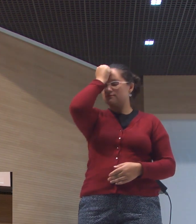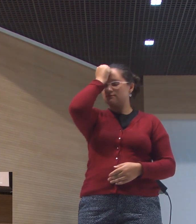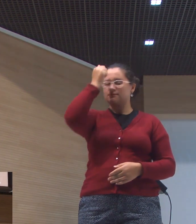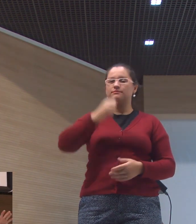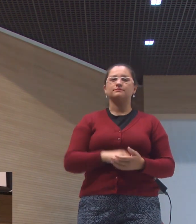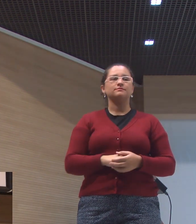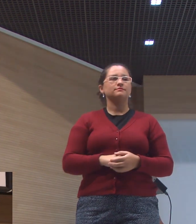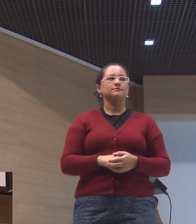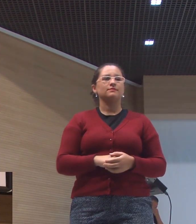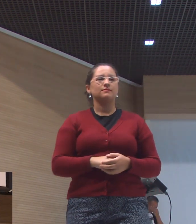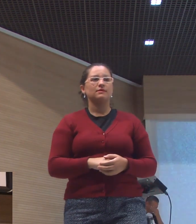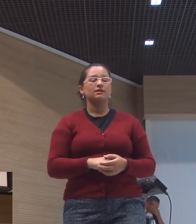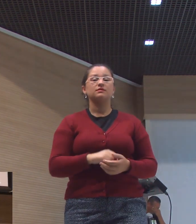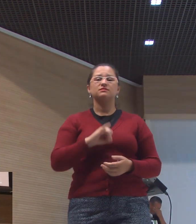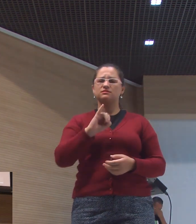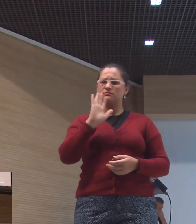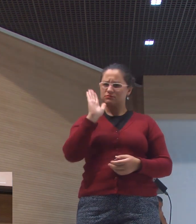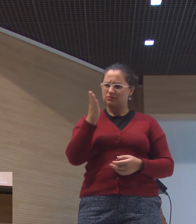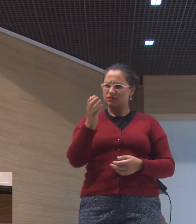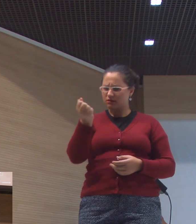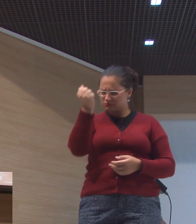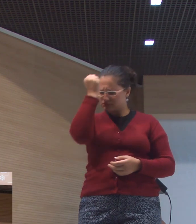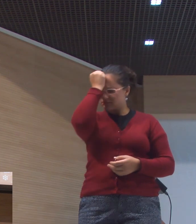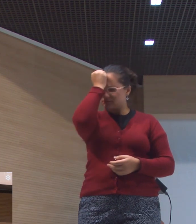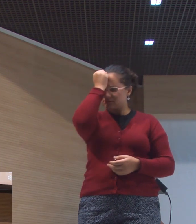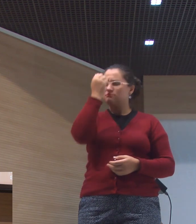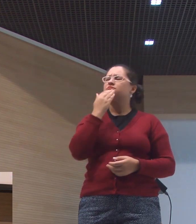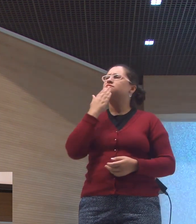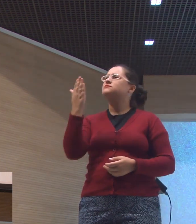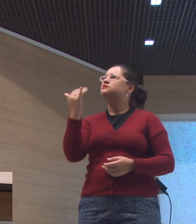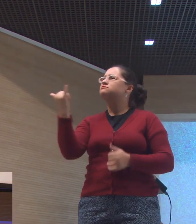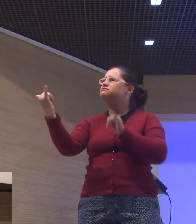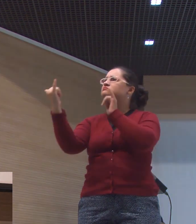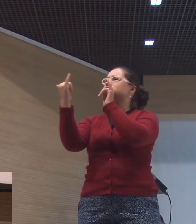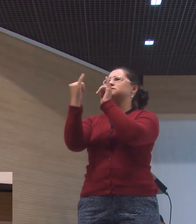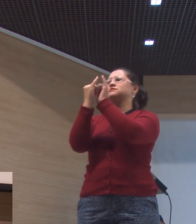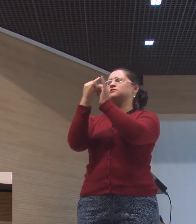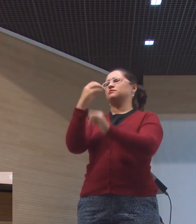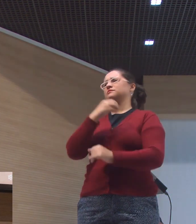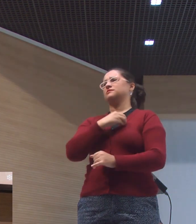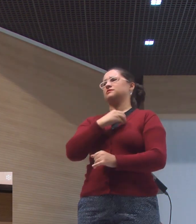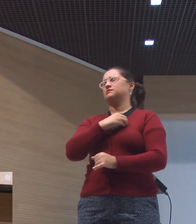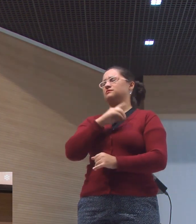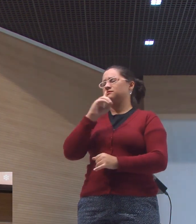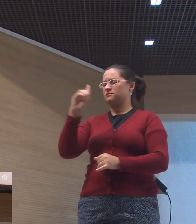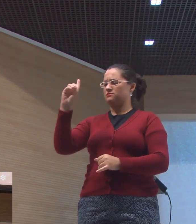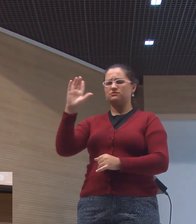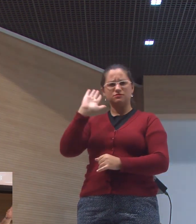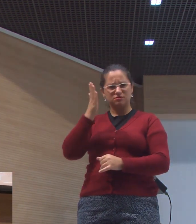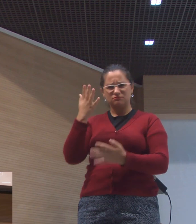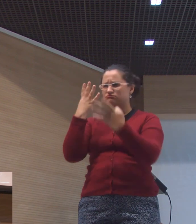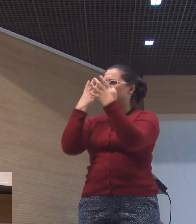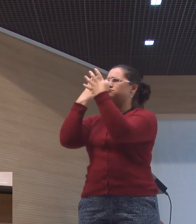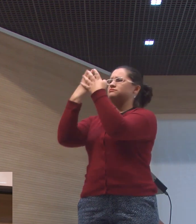E veja bem, se você já se arrependeu, se você já pediu perdão desse pecado, já confessou, já